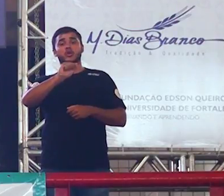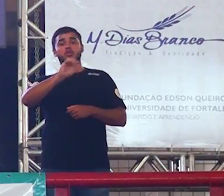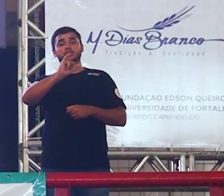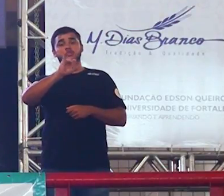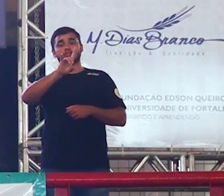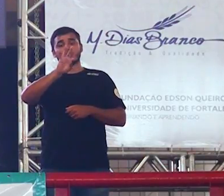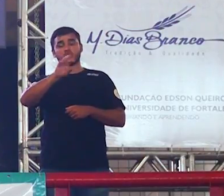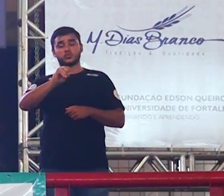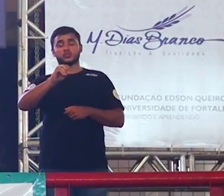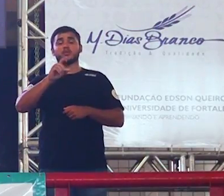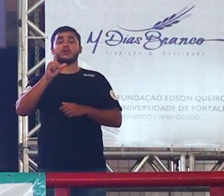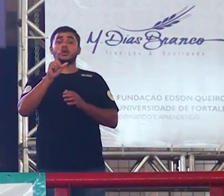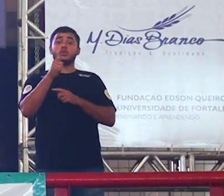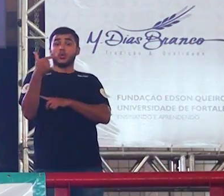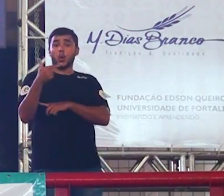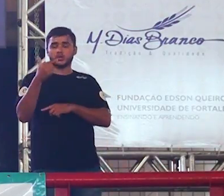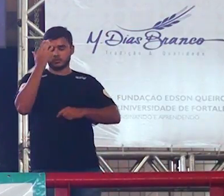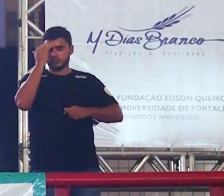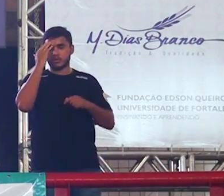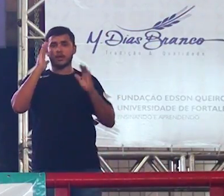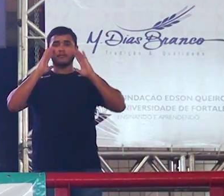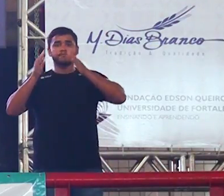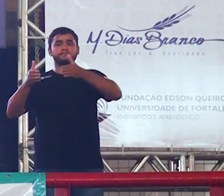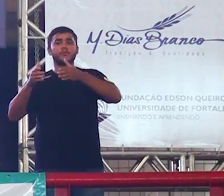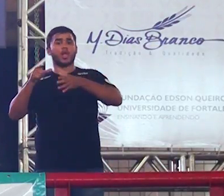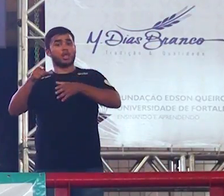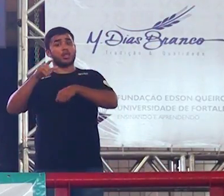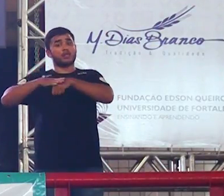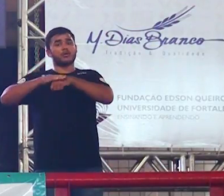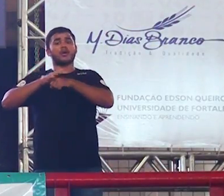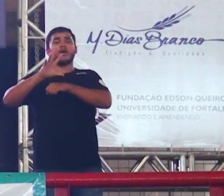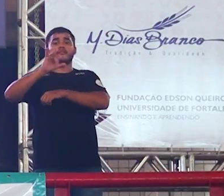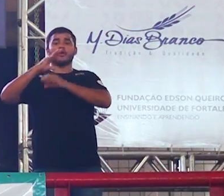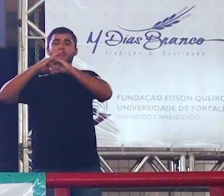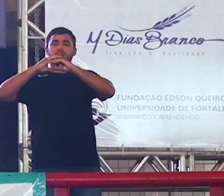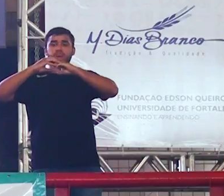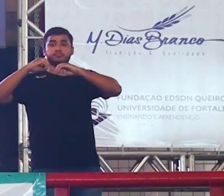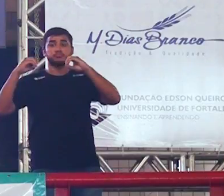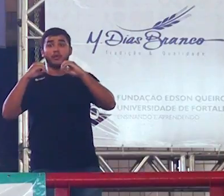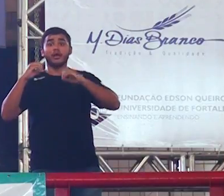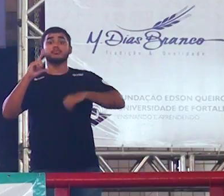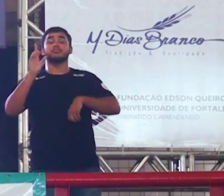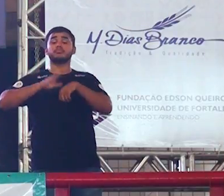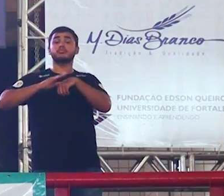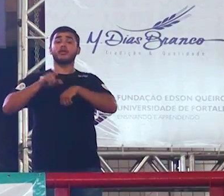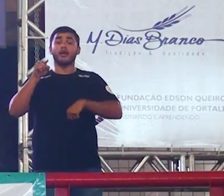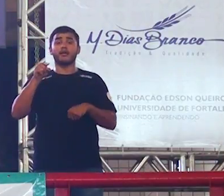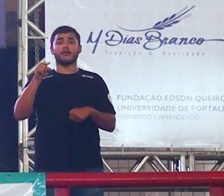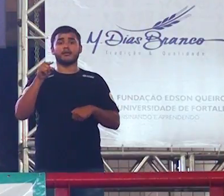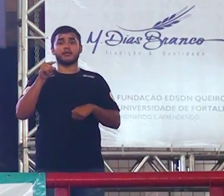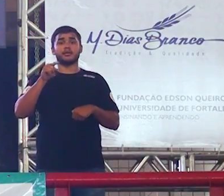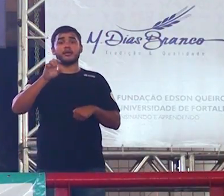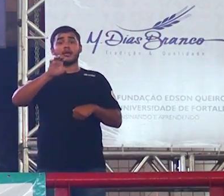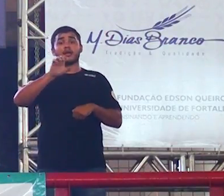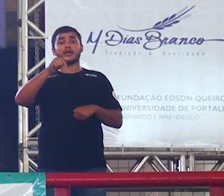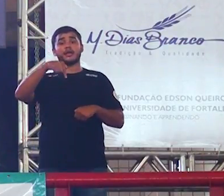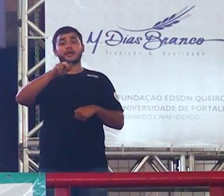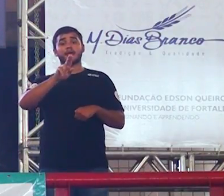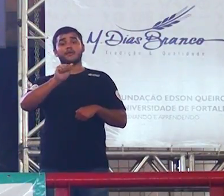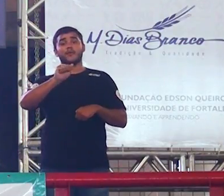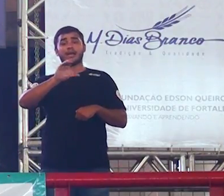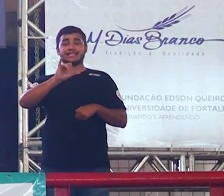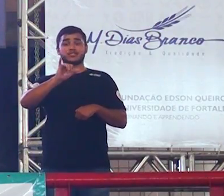Esse espermatócito 2 vai sofrer uma outra divisão meiótica, dessa vez a chamada